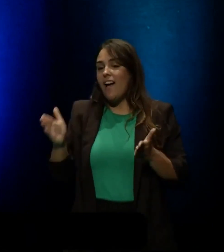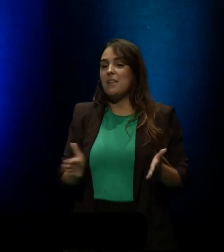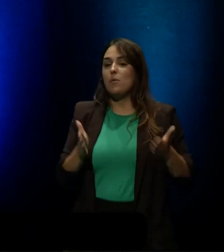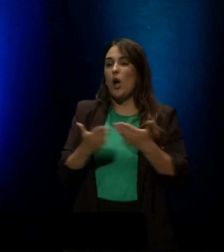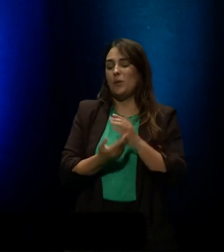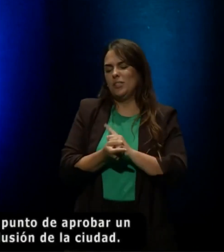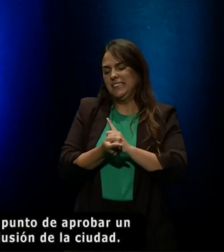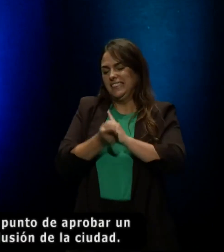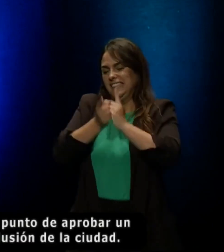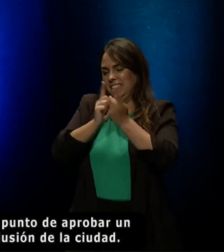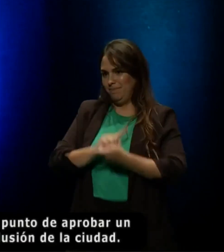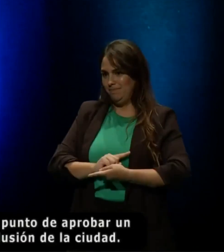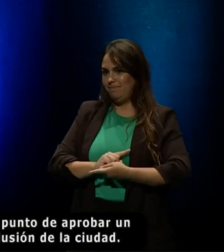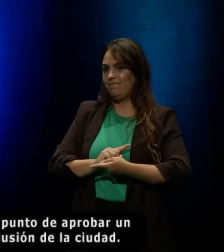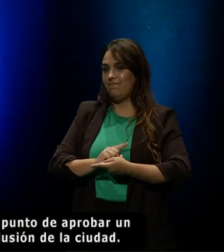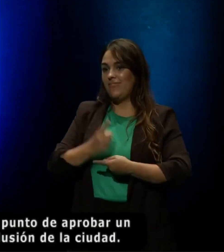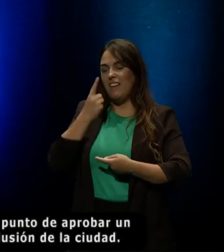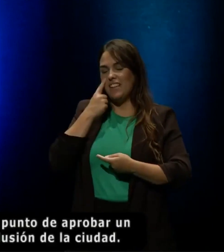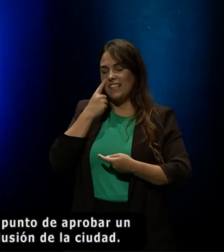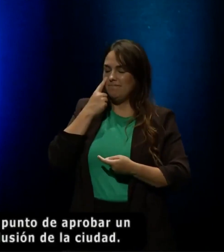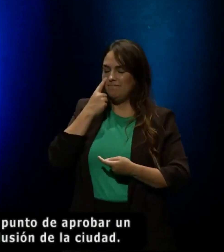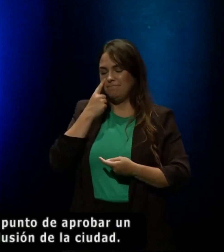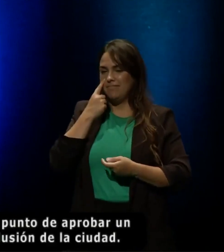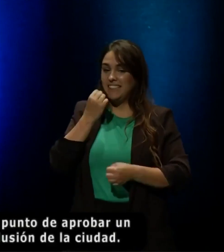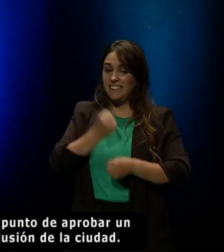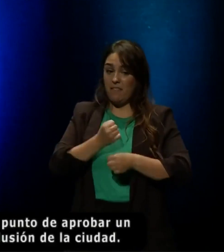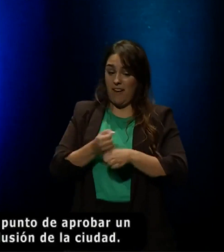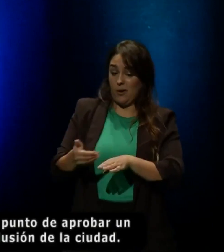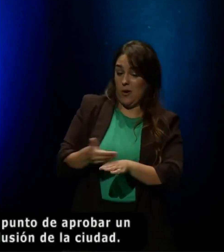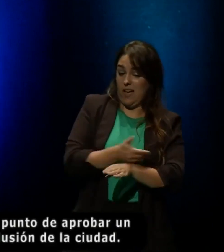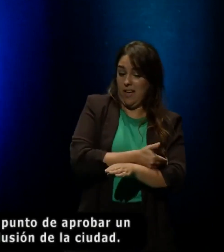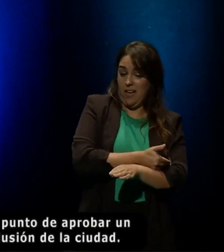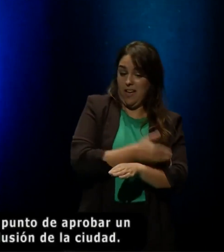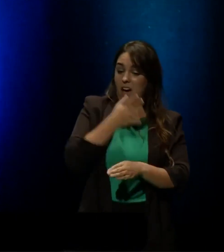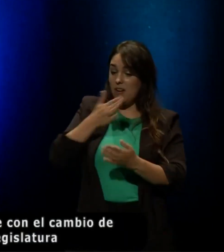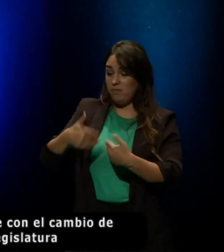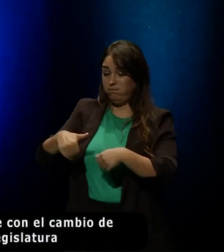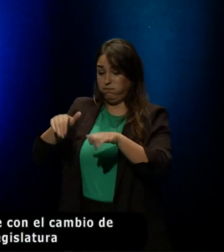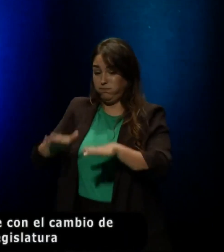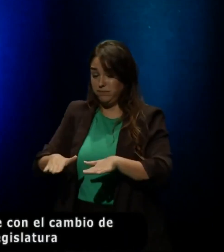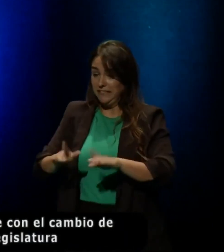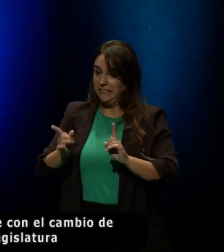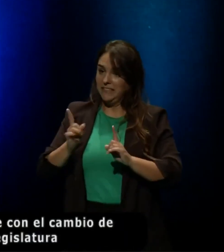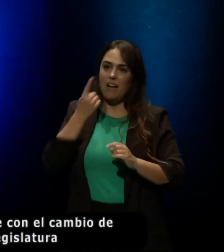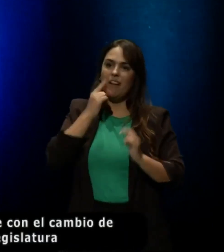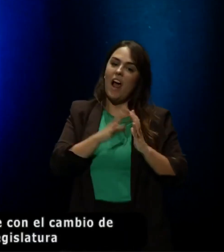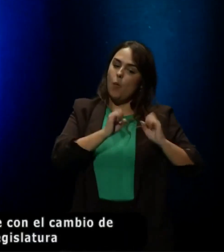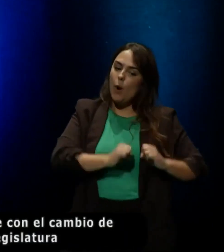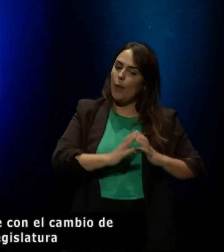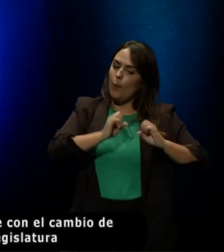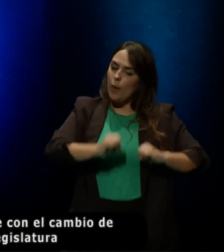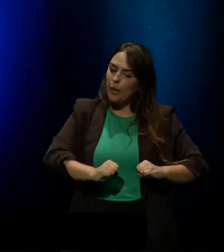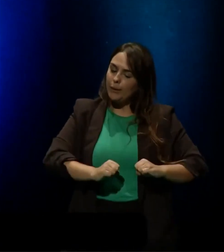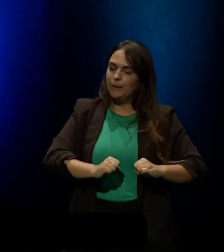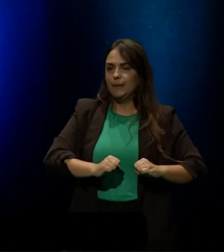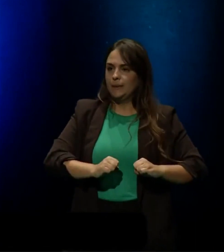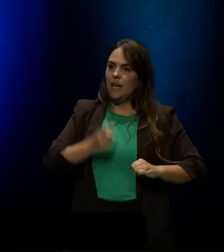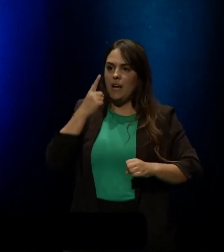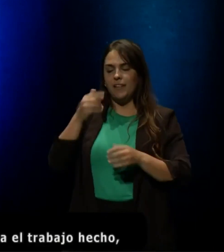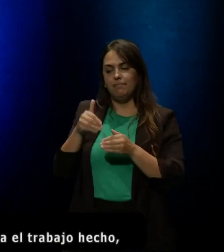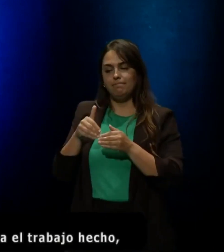legislatura no se trunque el trabajo hecho, los acuerdos a los que habíamos llegado y podamos contar con